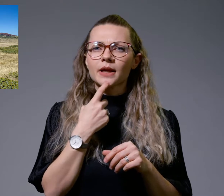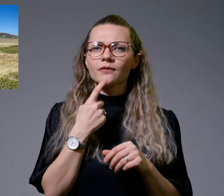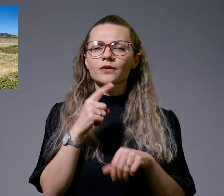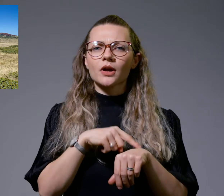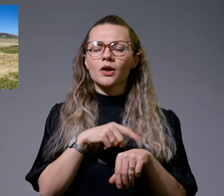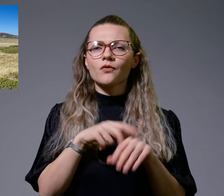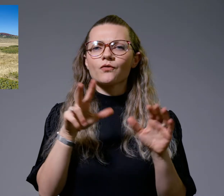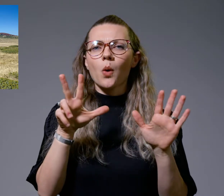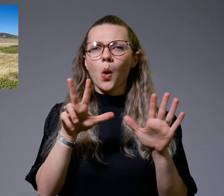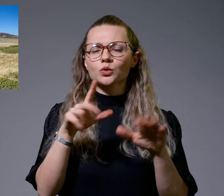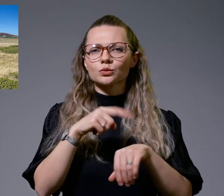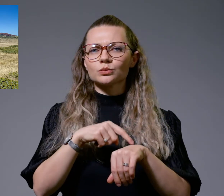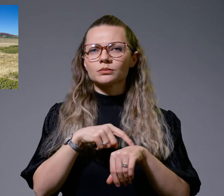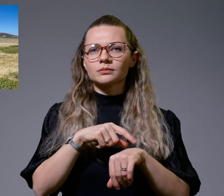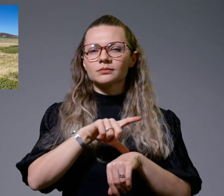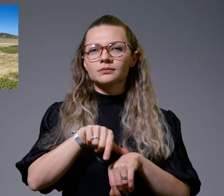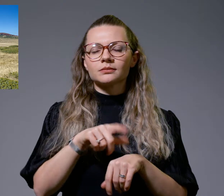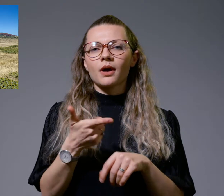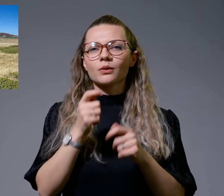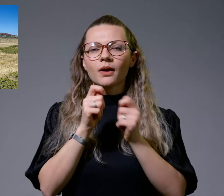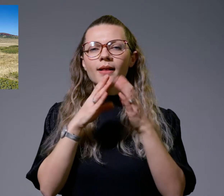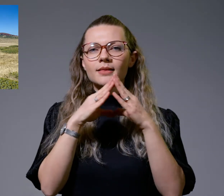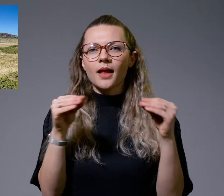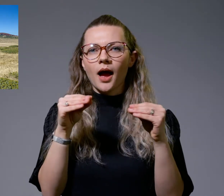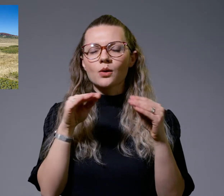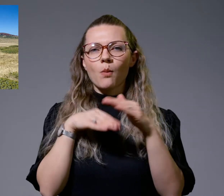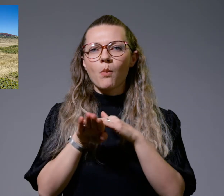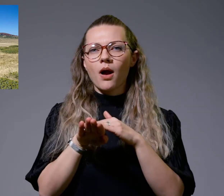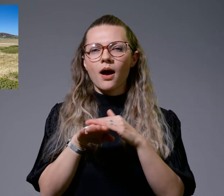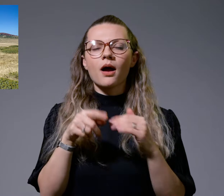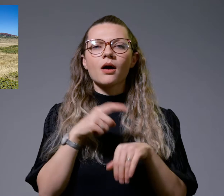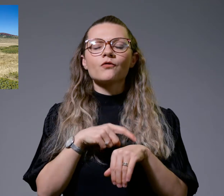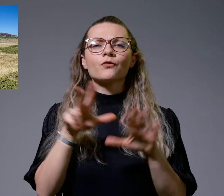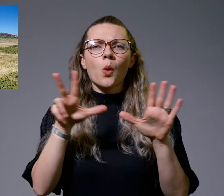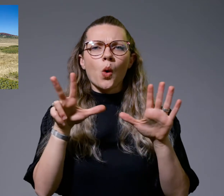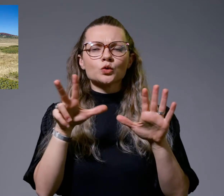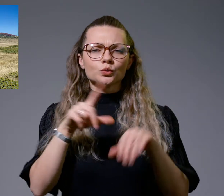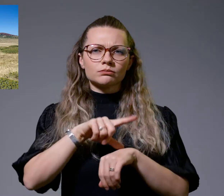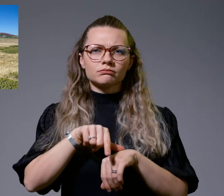8 часот. Во 8 часот започнуваат со дејство